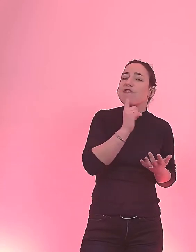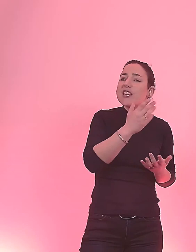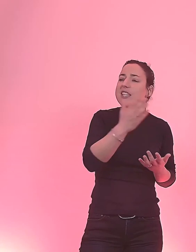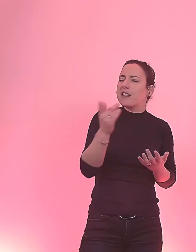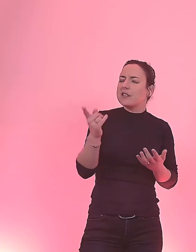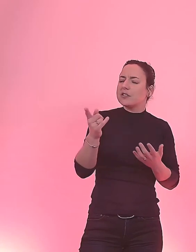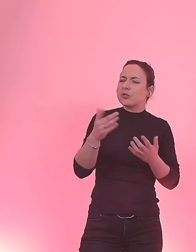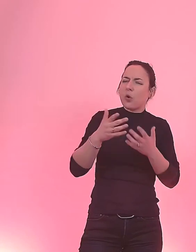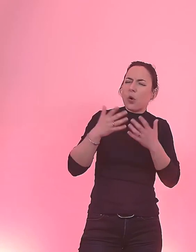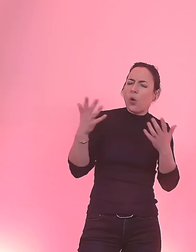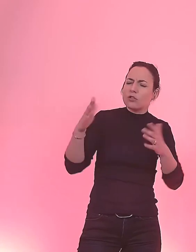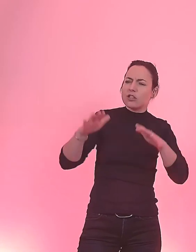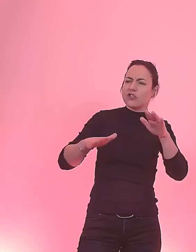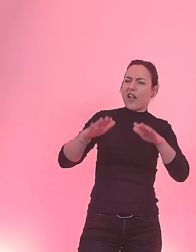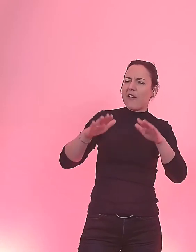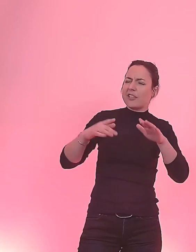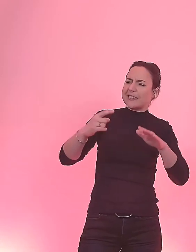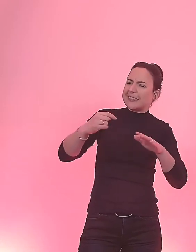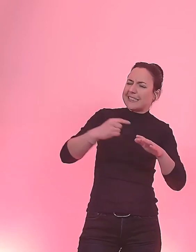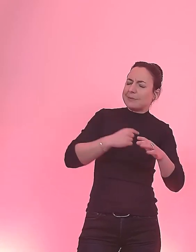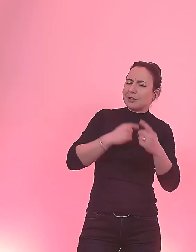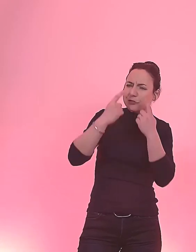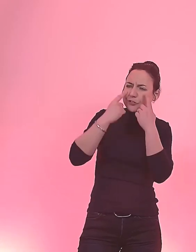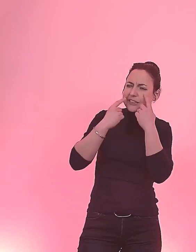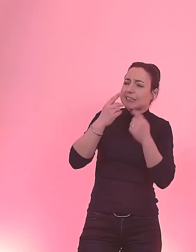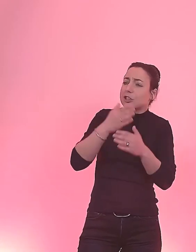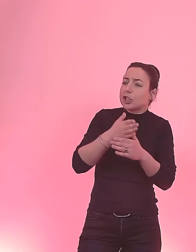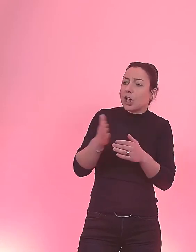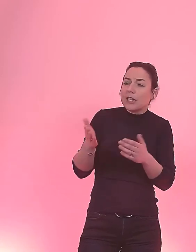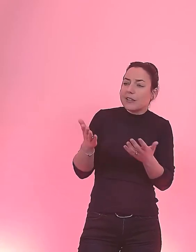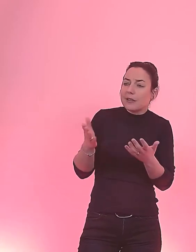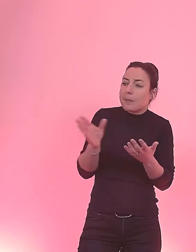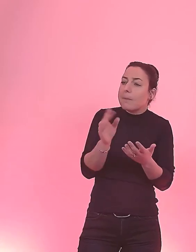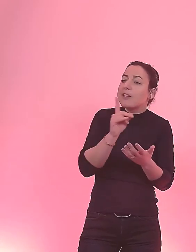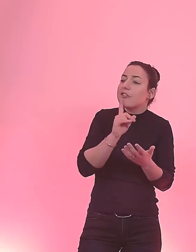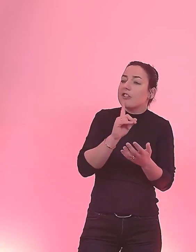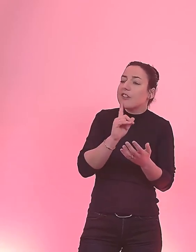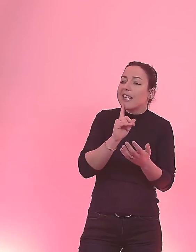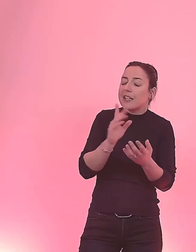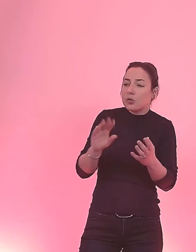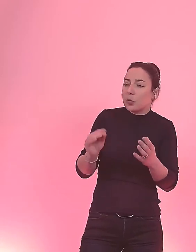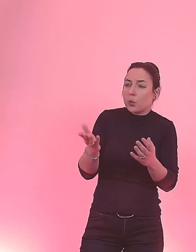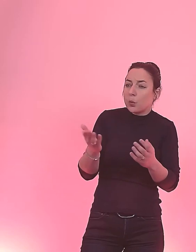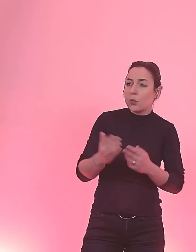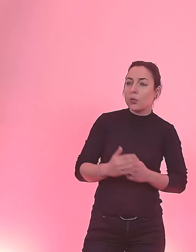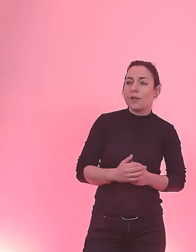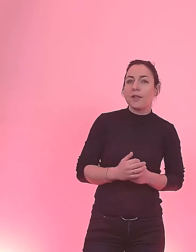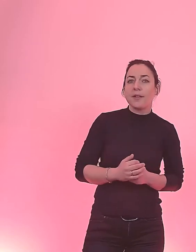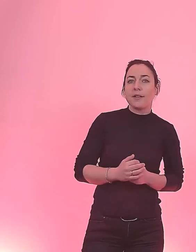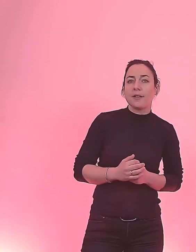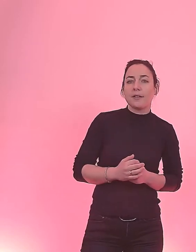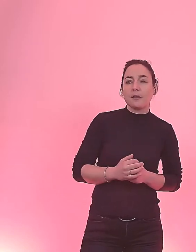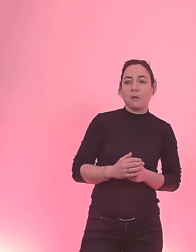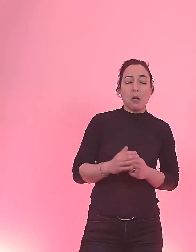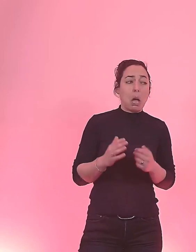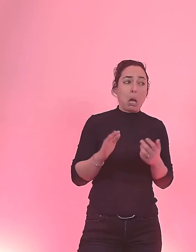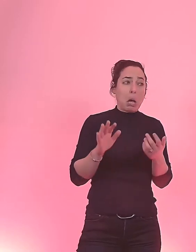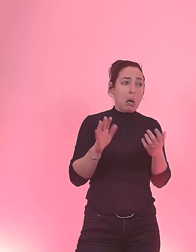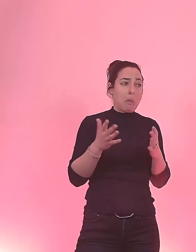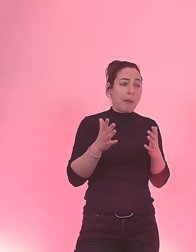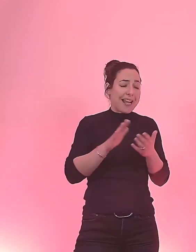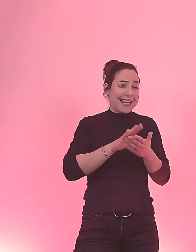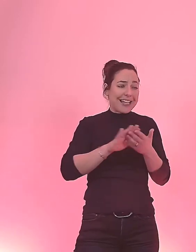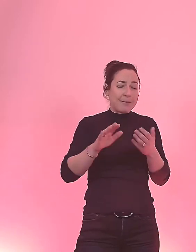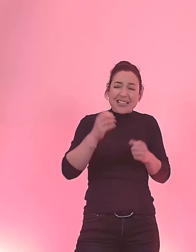grootste twijfel gedeeld met wie doe je dat ja het bijna niemand je